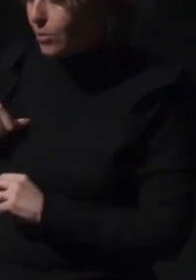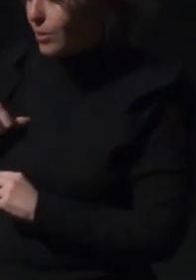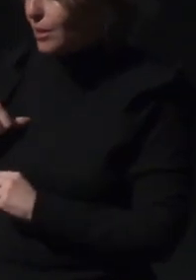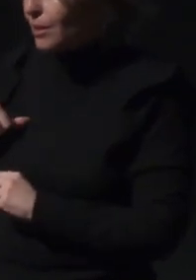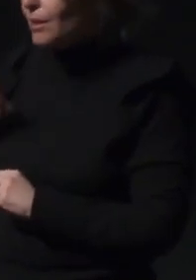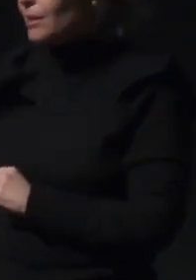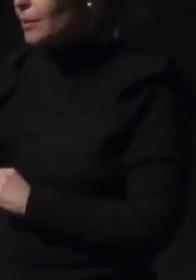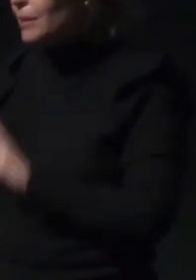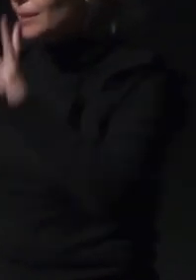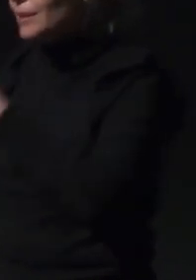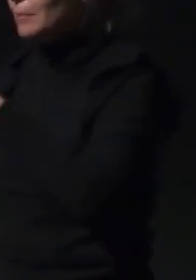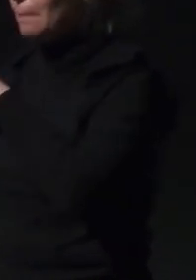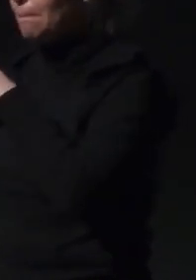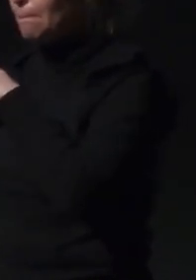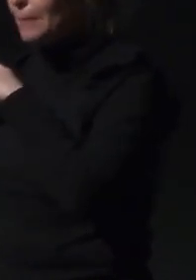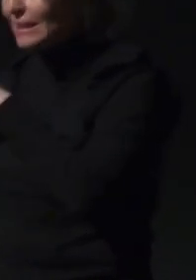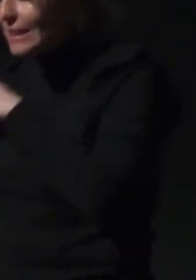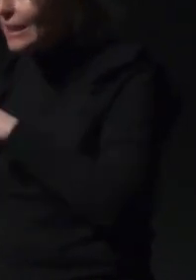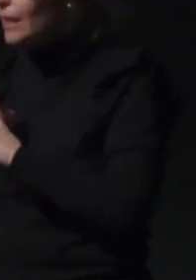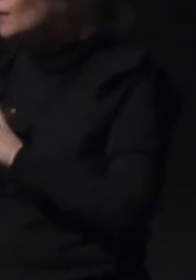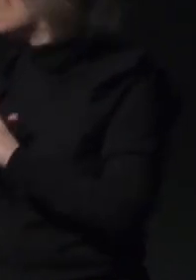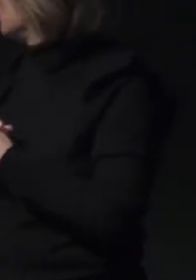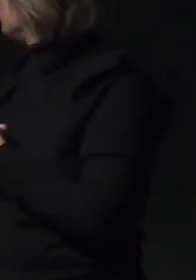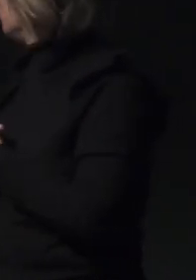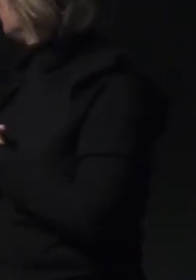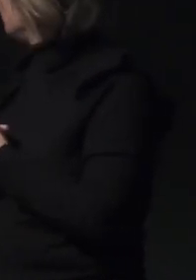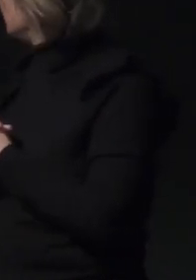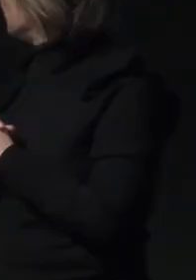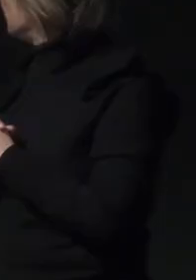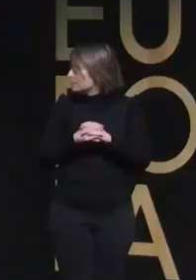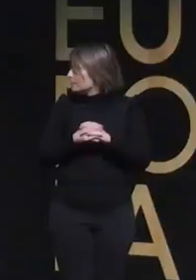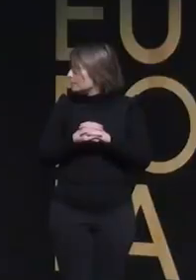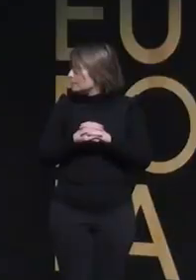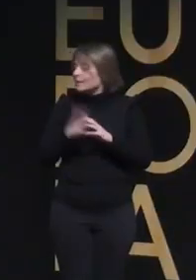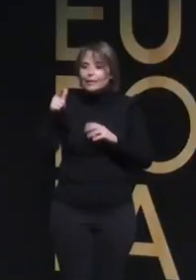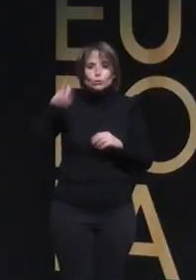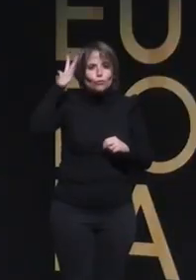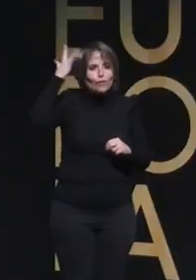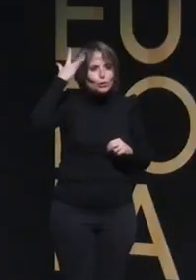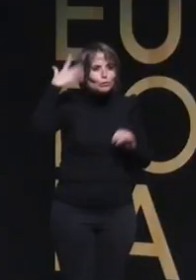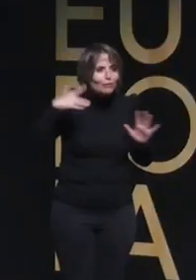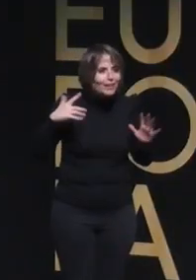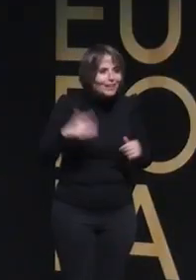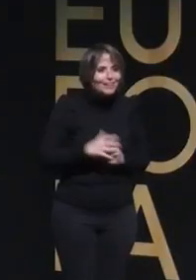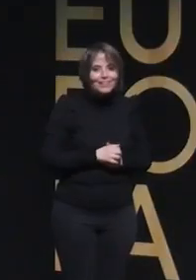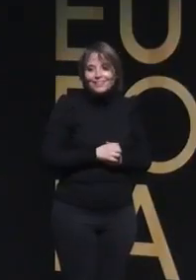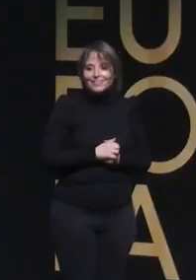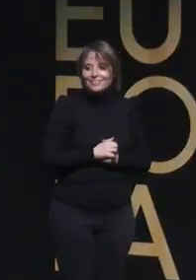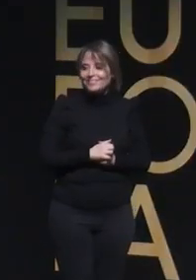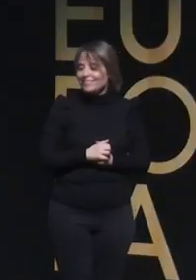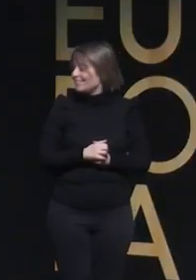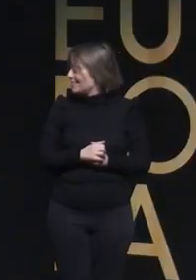condiciones materiales? Esto... Hostia, casi más de filosofía, ¿eh?